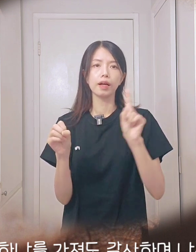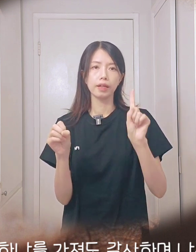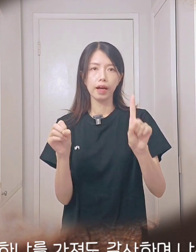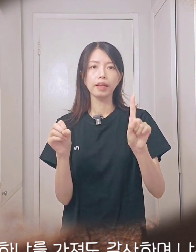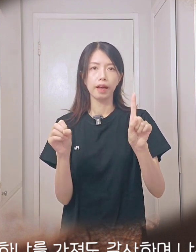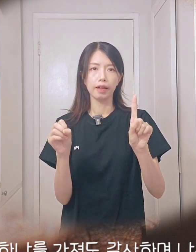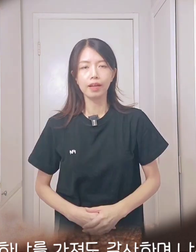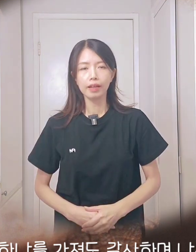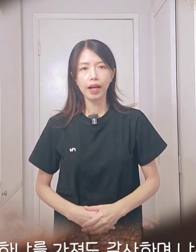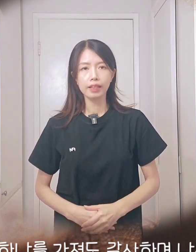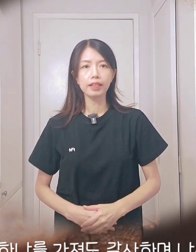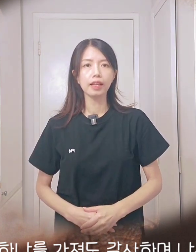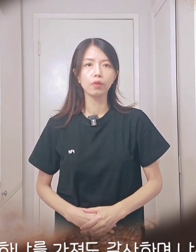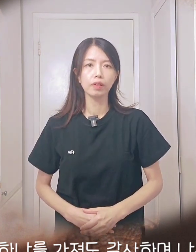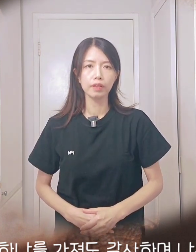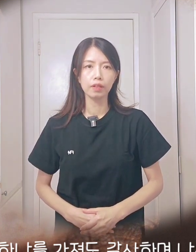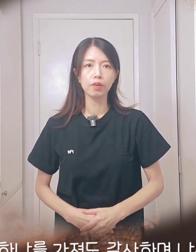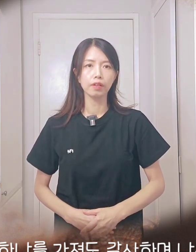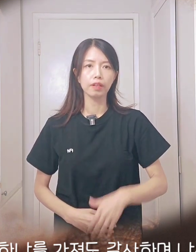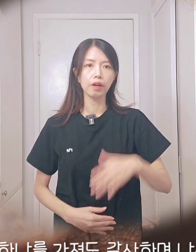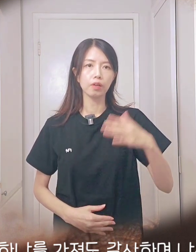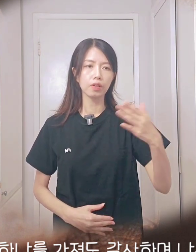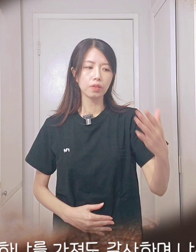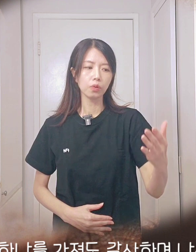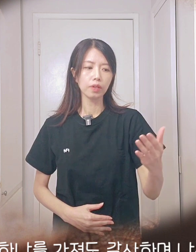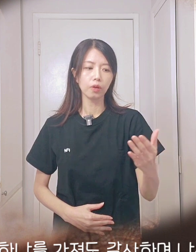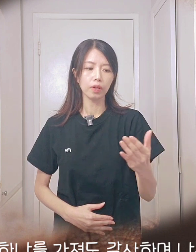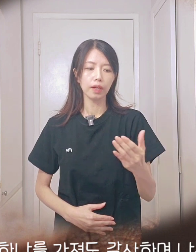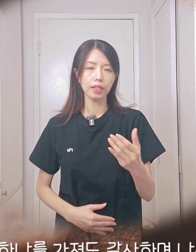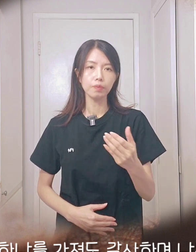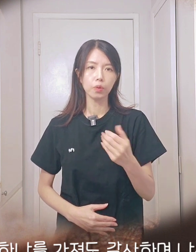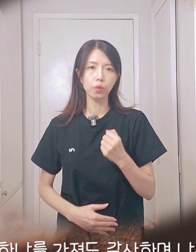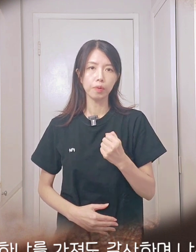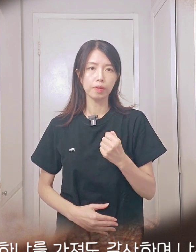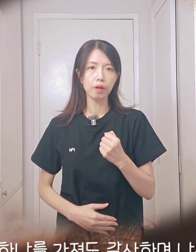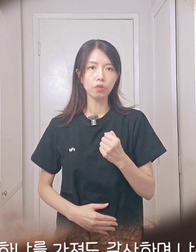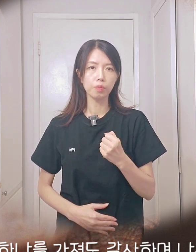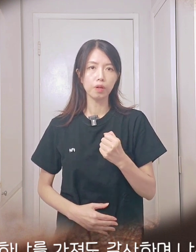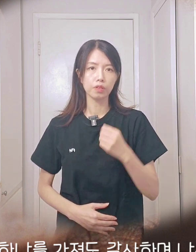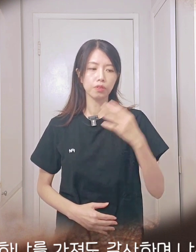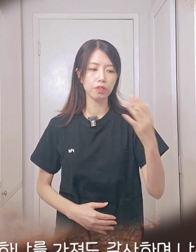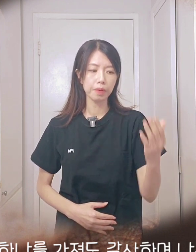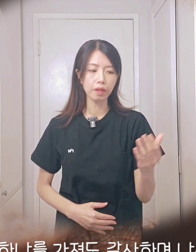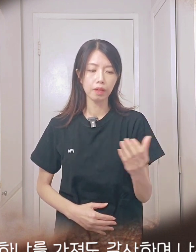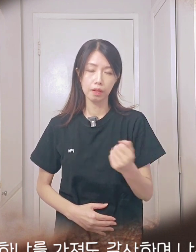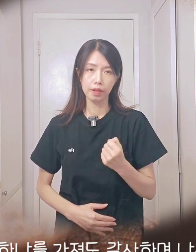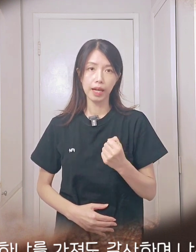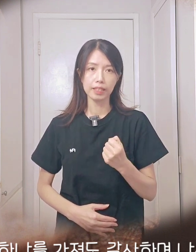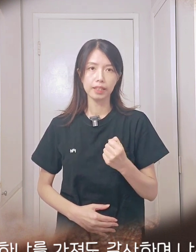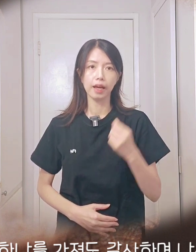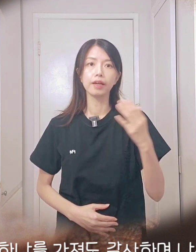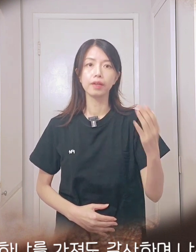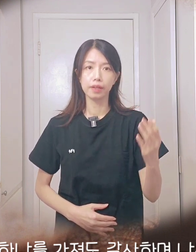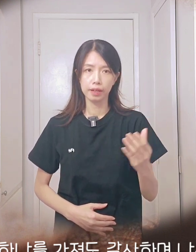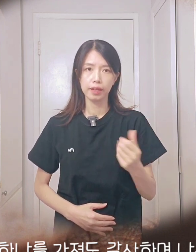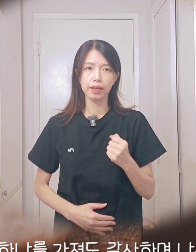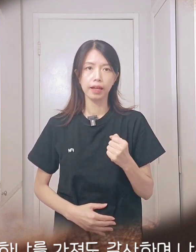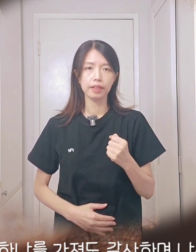떡 하나. 가지다라고 하는 뜻의 수어는요, 손을 이렇게 가슴 쪽으로 오면서 주먹을 쥐어주시면